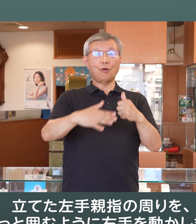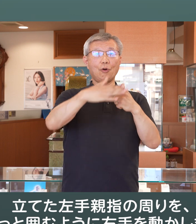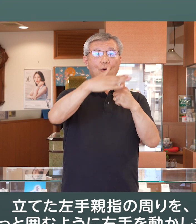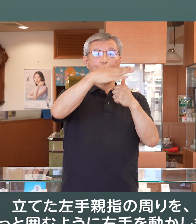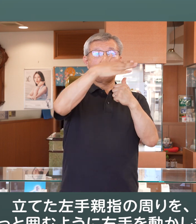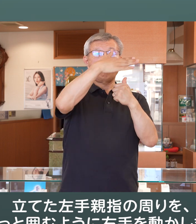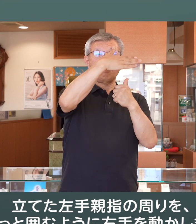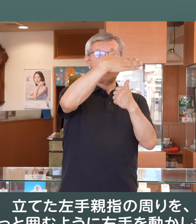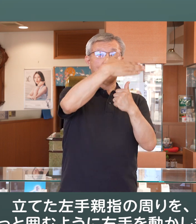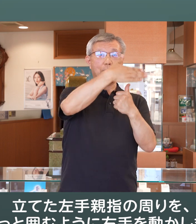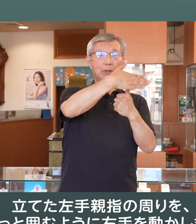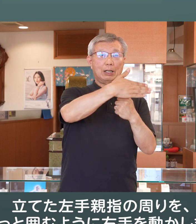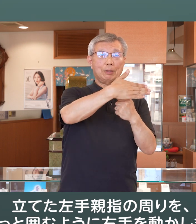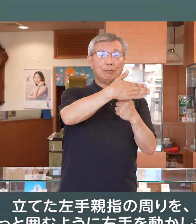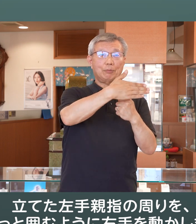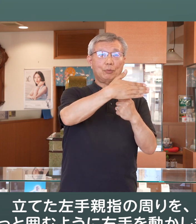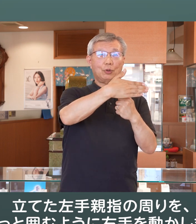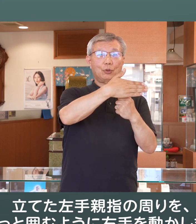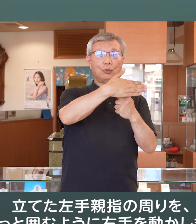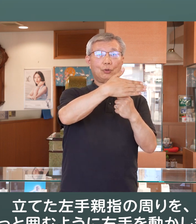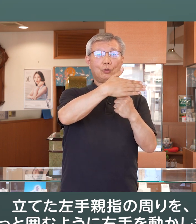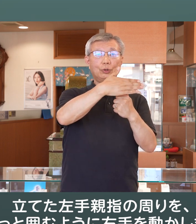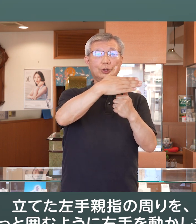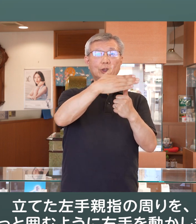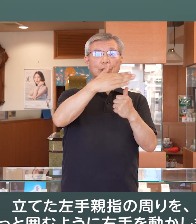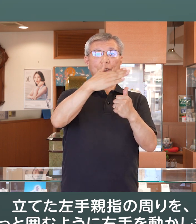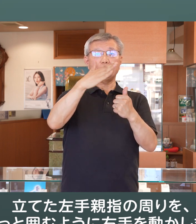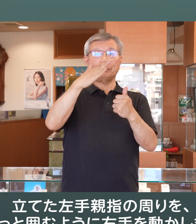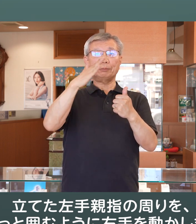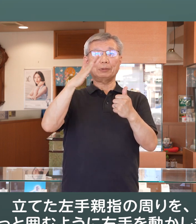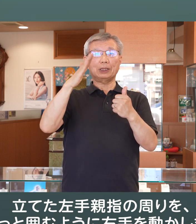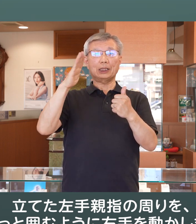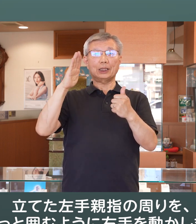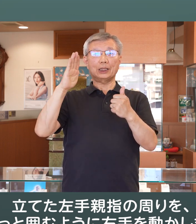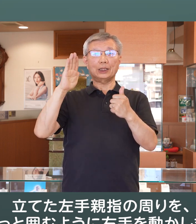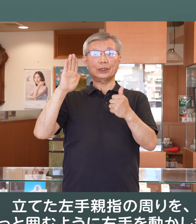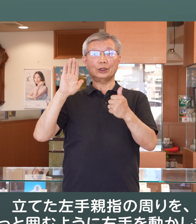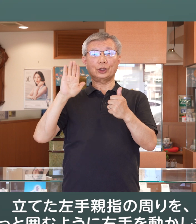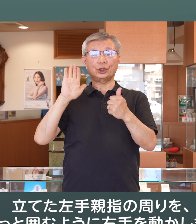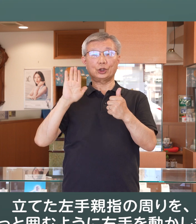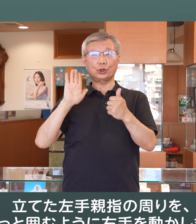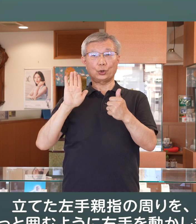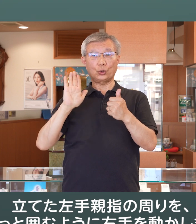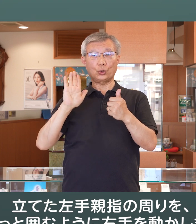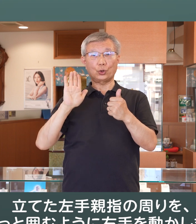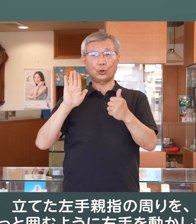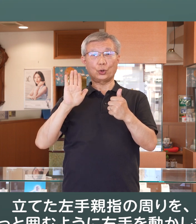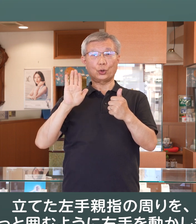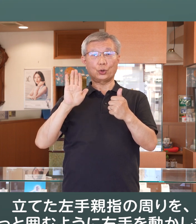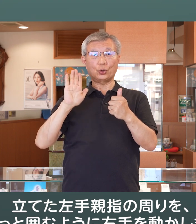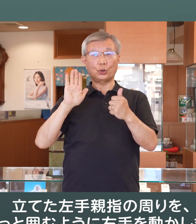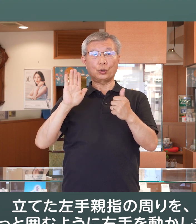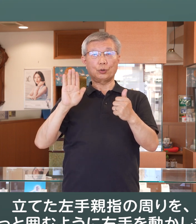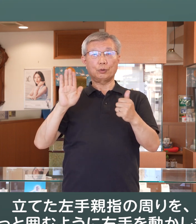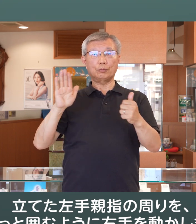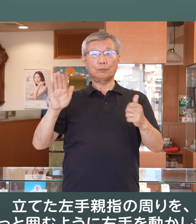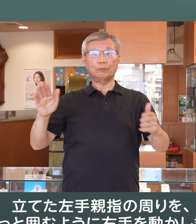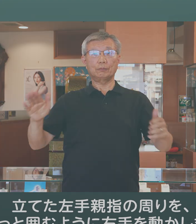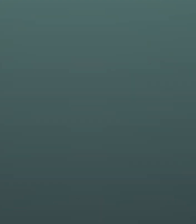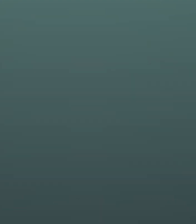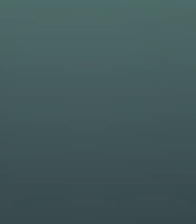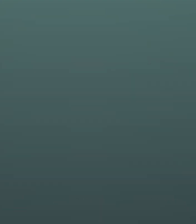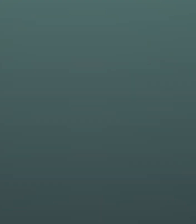た左手親指の周りをくるっと囲むように右手を動かします。